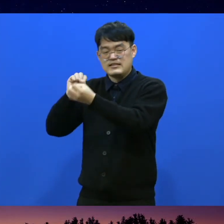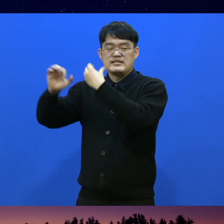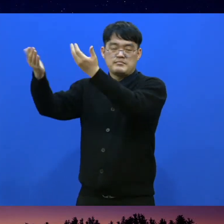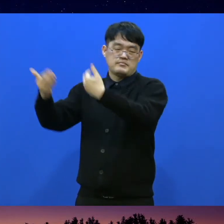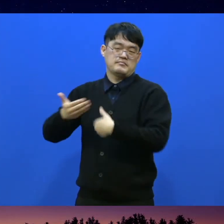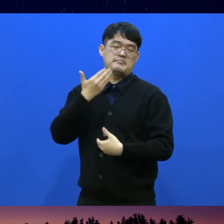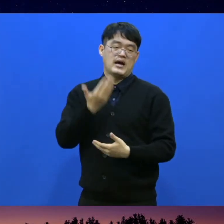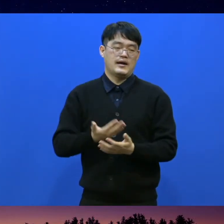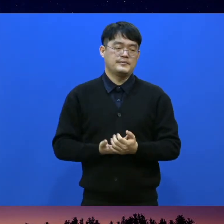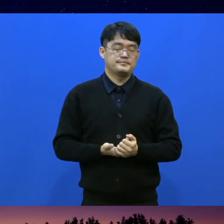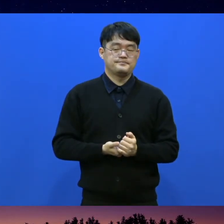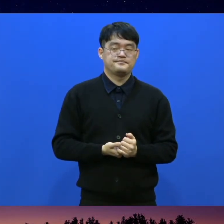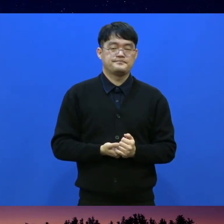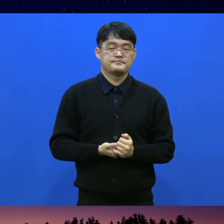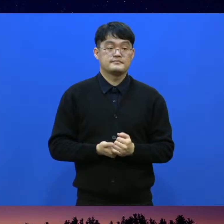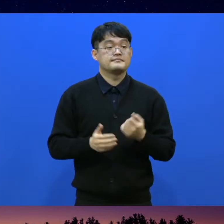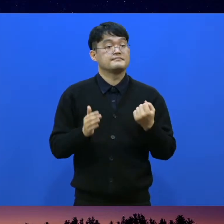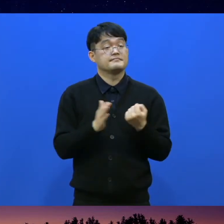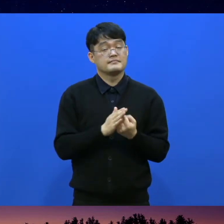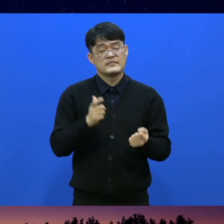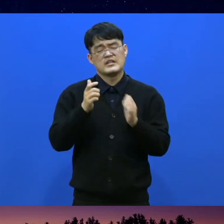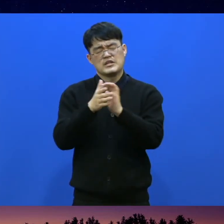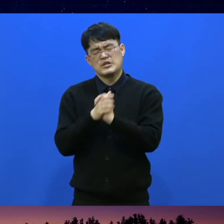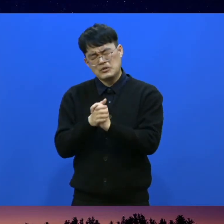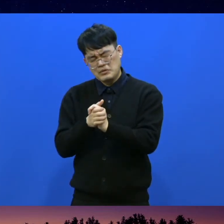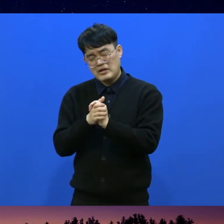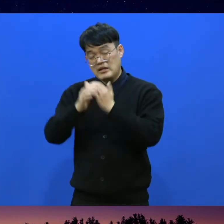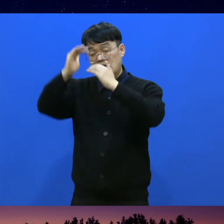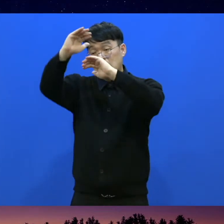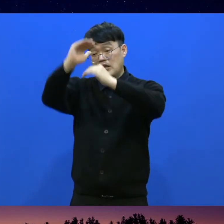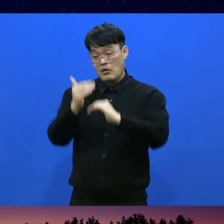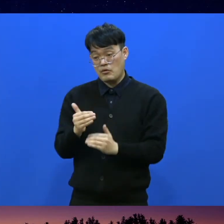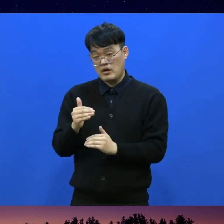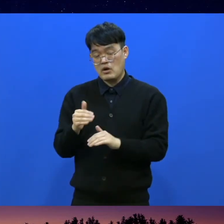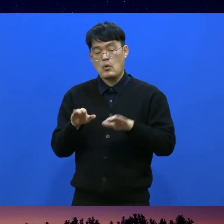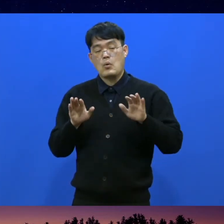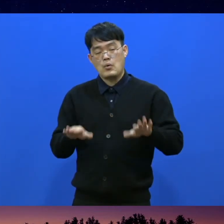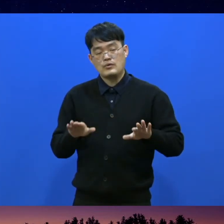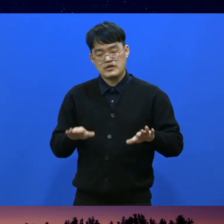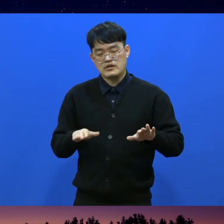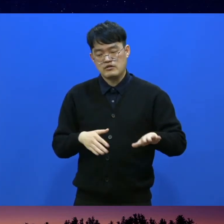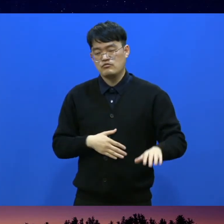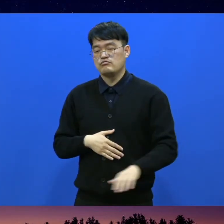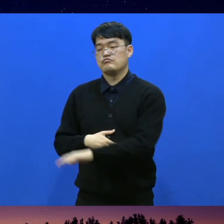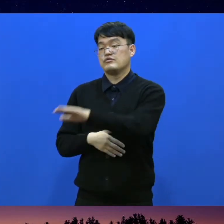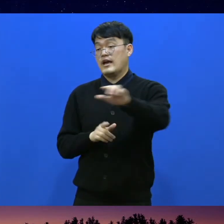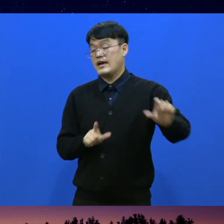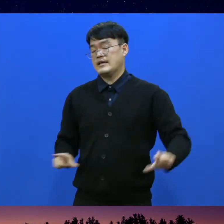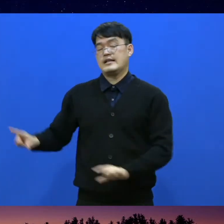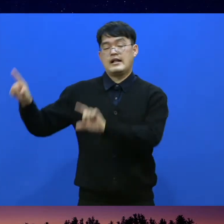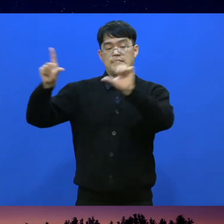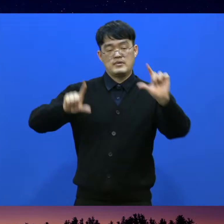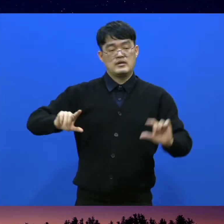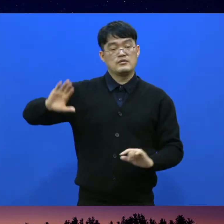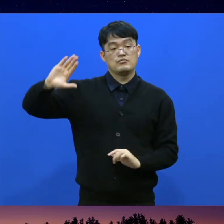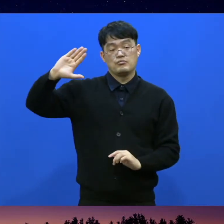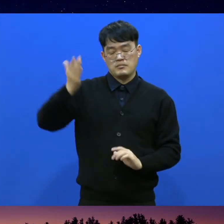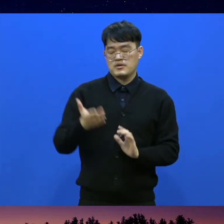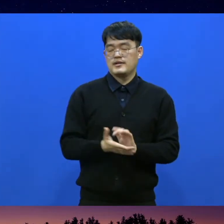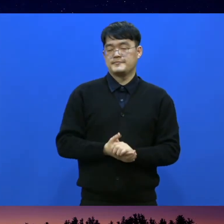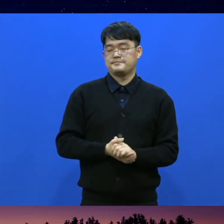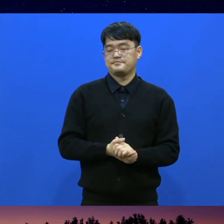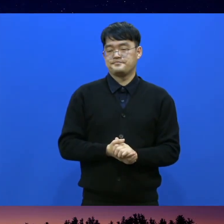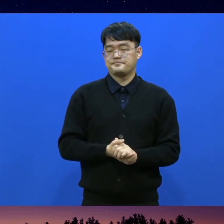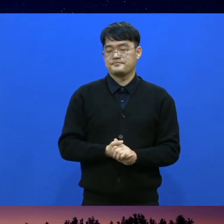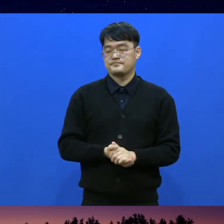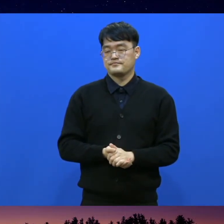갈 수가 없어요. 그러니까 기도하고 있는 내용이 오늘 내 삶인 줄로 믿습니다. 그것이 미래의 그림이에요.